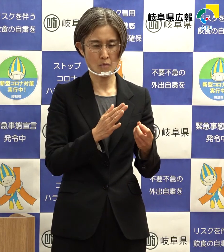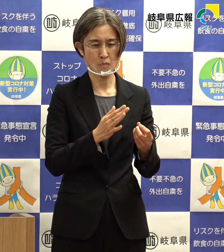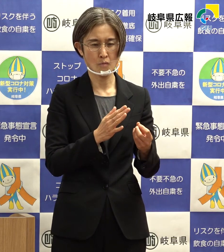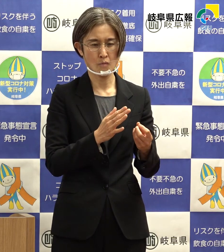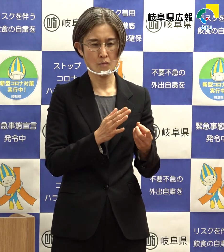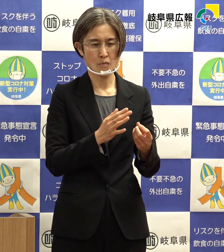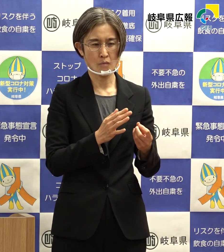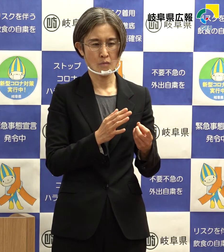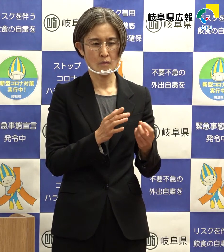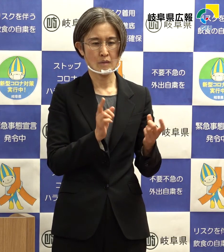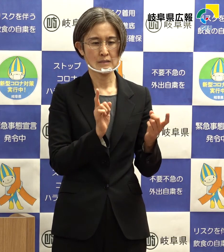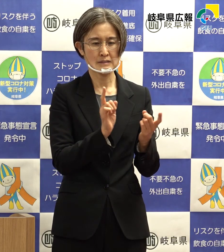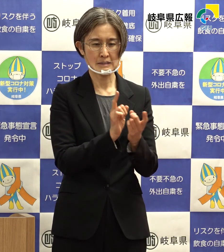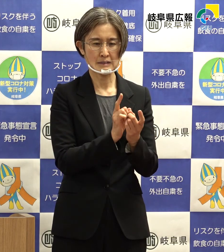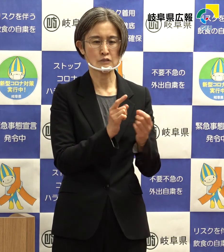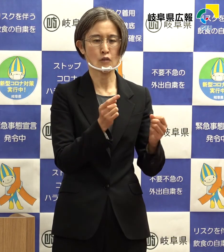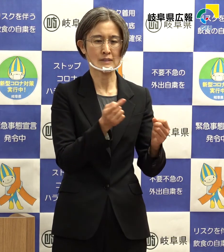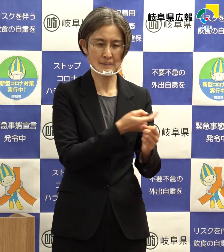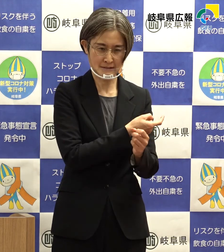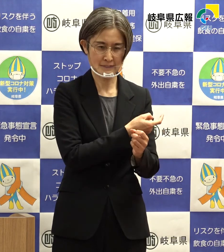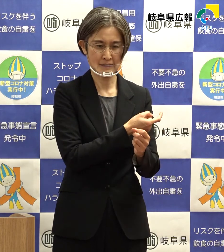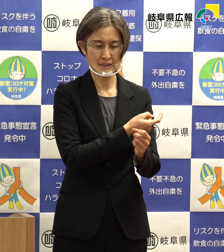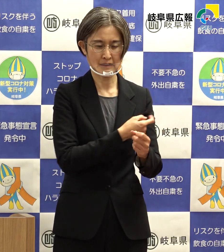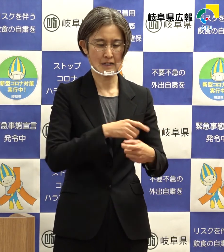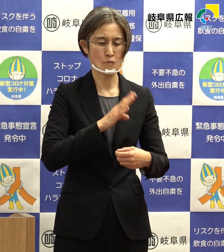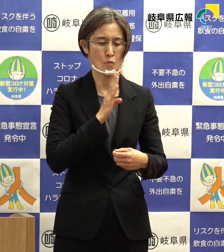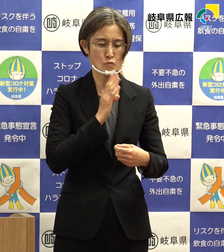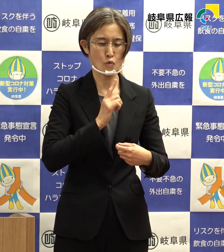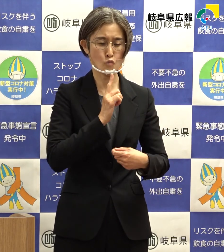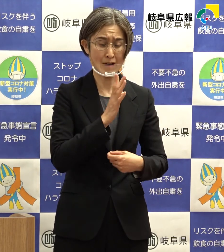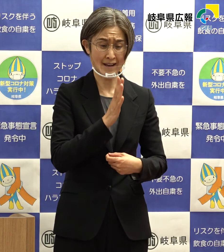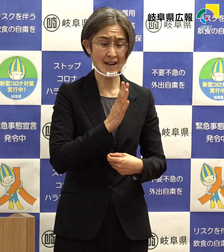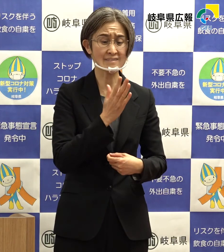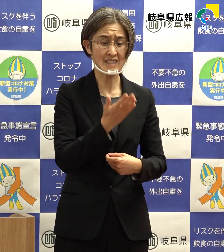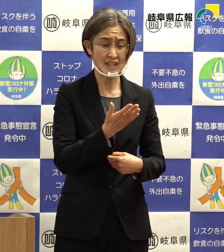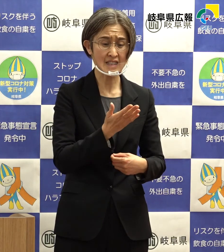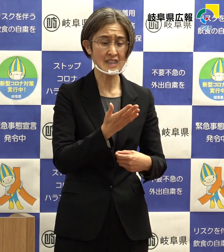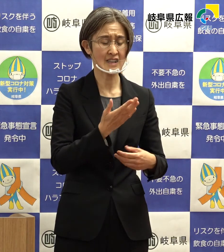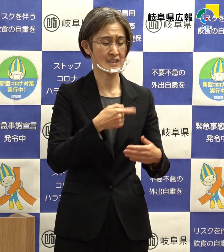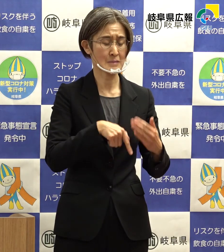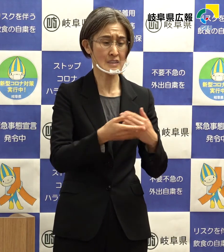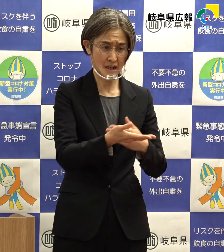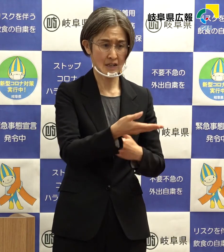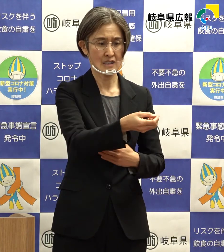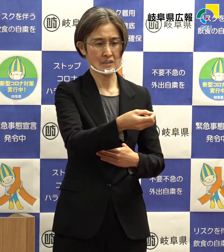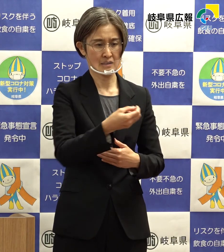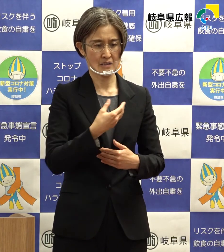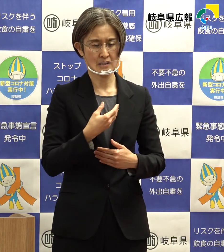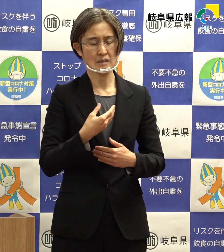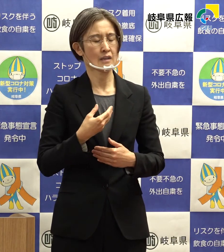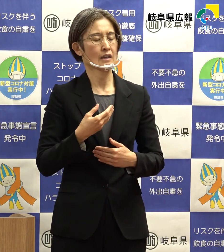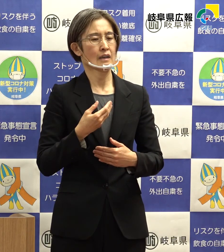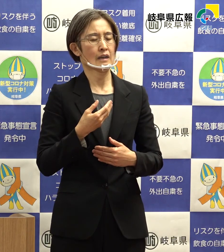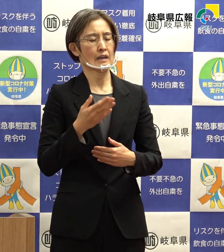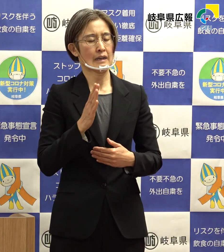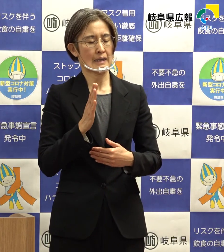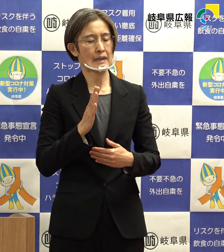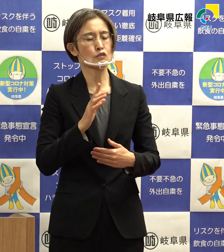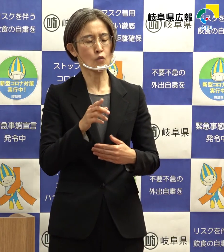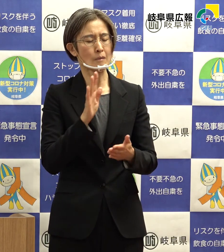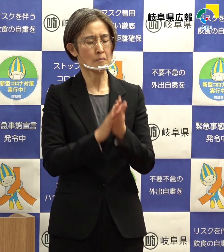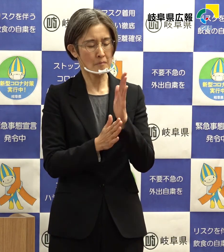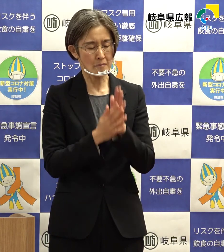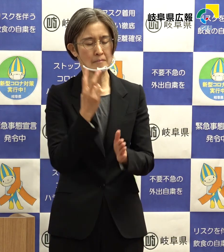が、真実を言わなかったということ ですか。そこはもう一回洗ってみないと分かりません。確たることは言えませんので